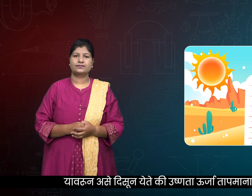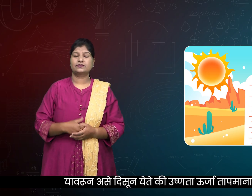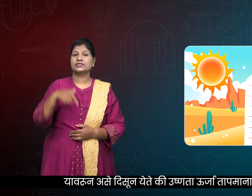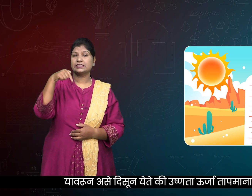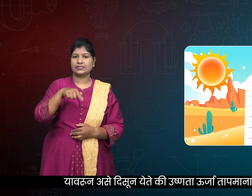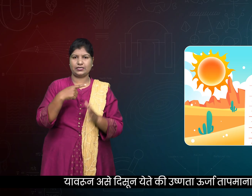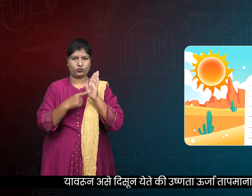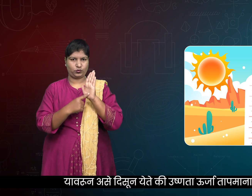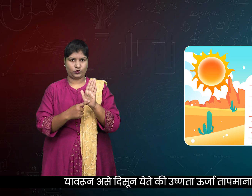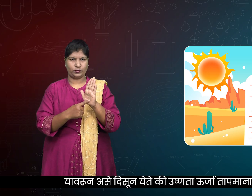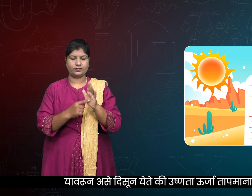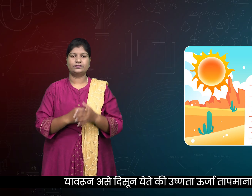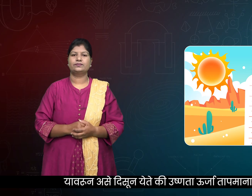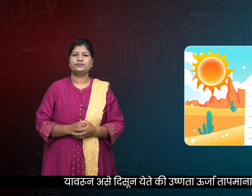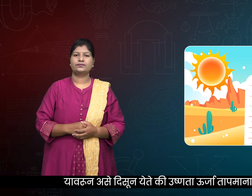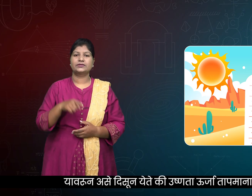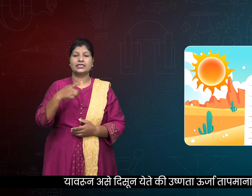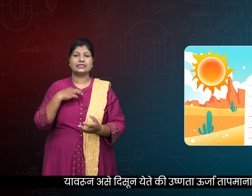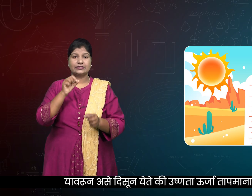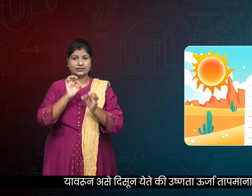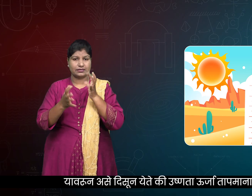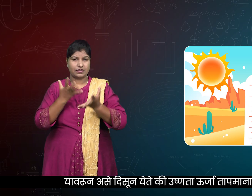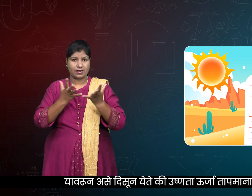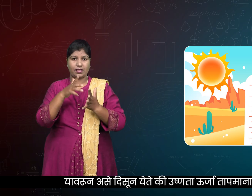यावरून असे दिसून येते की उष्णता ऊर्जा तापमानात वाढ करते.